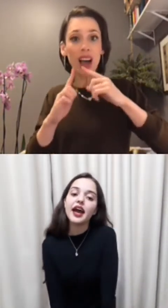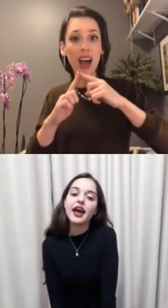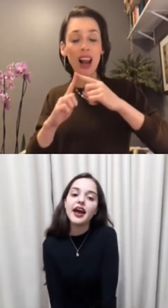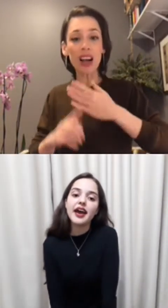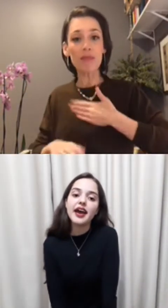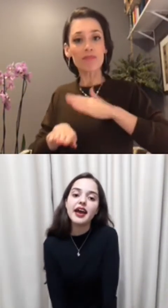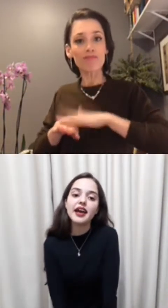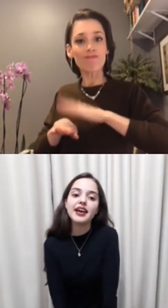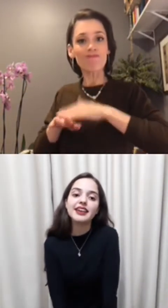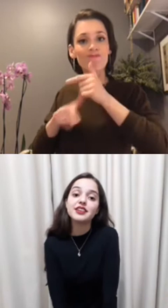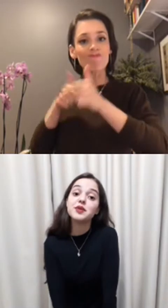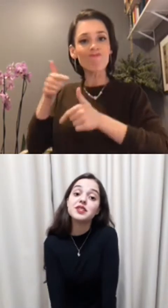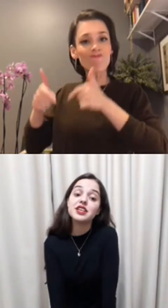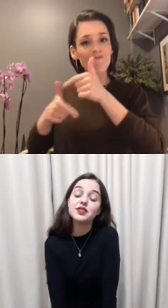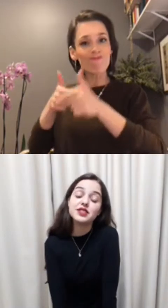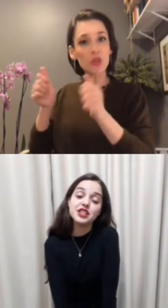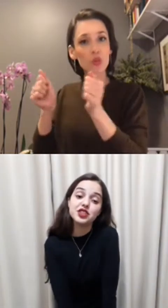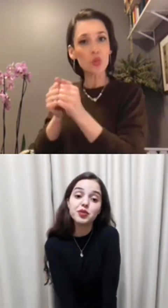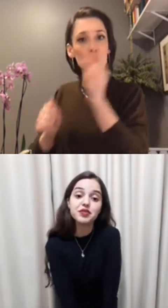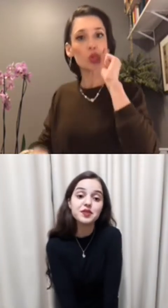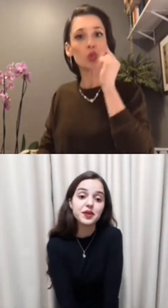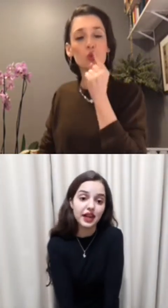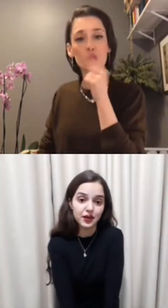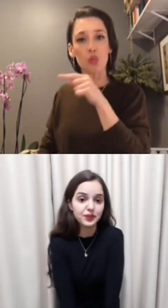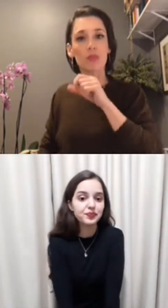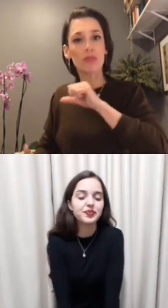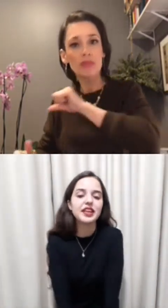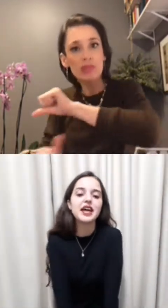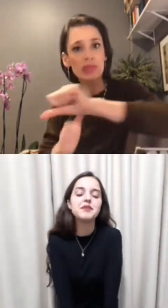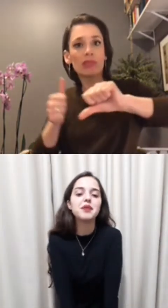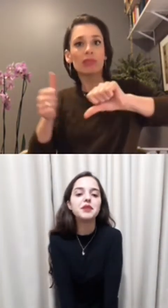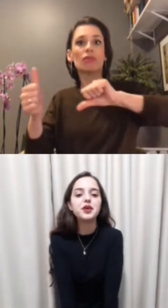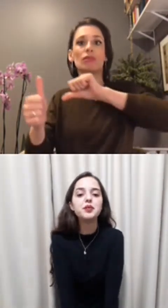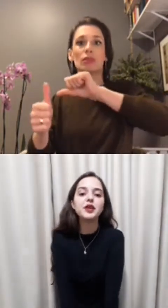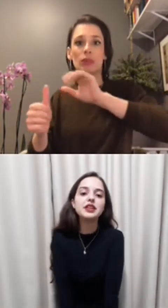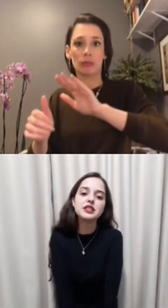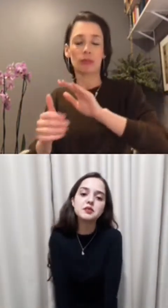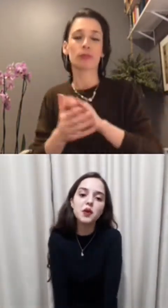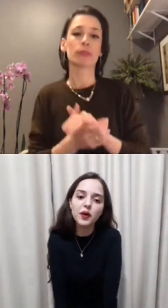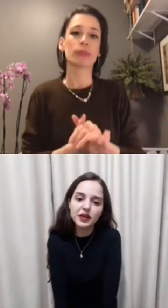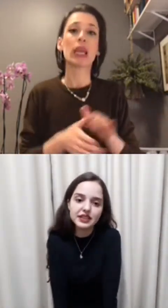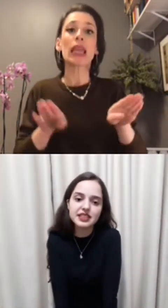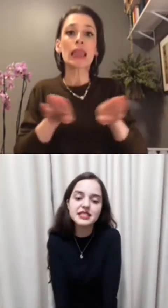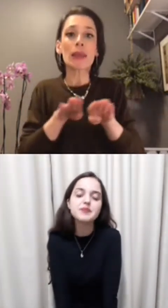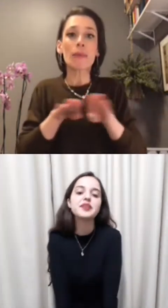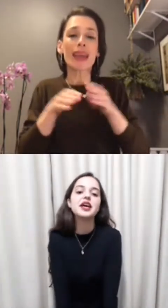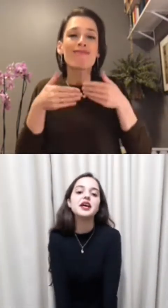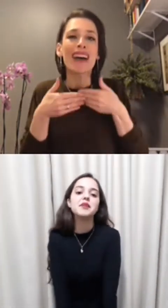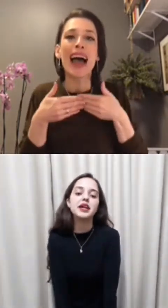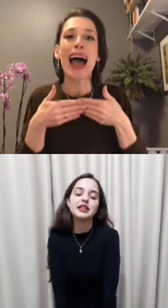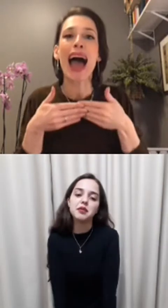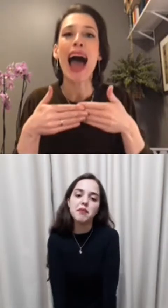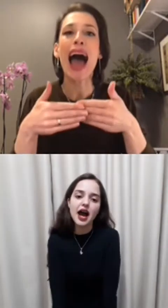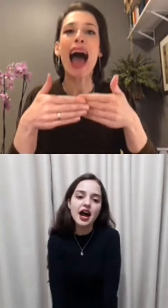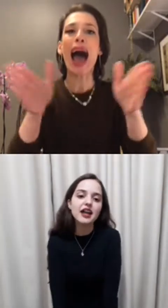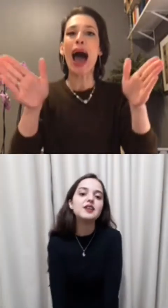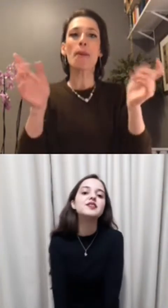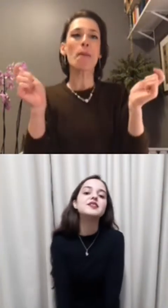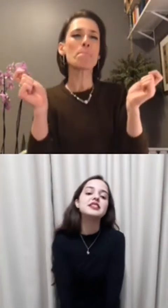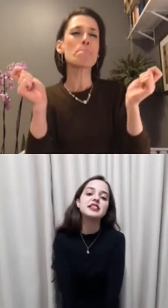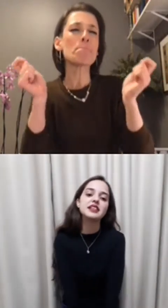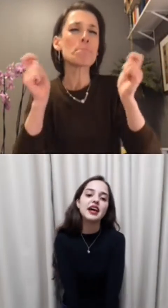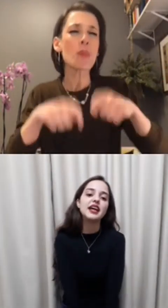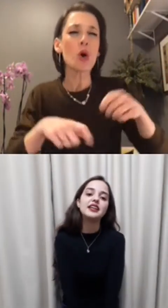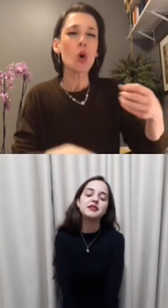também no sentido profissional, né? Me abriu muitas portas para